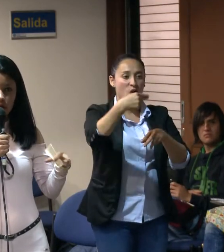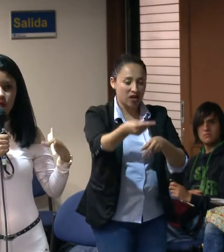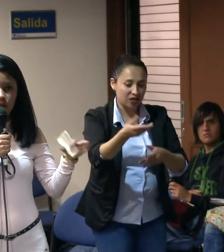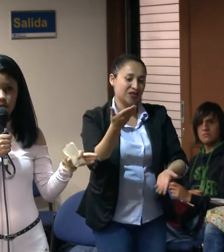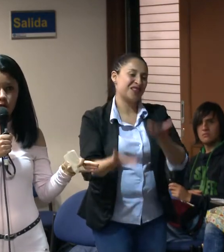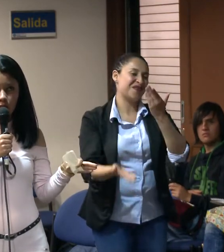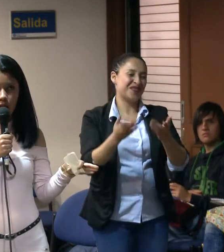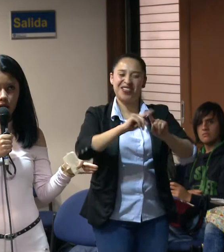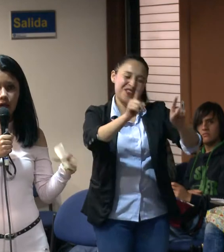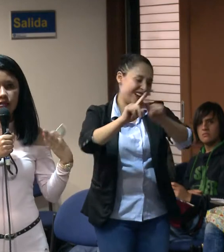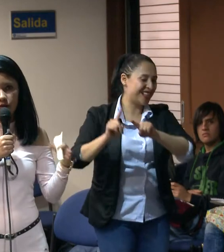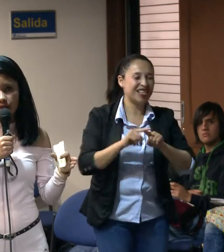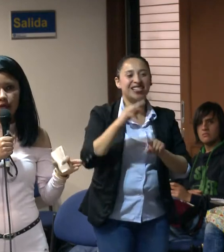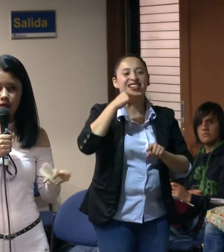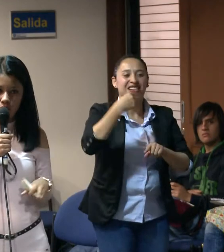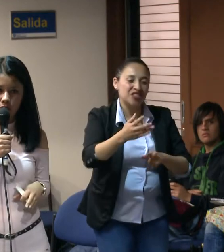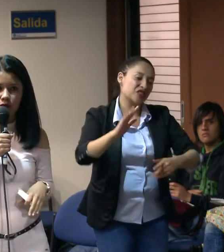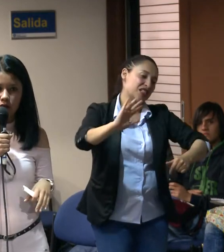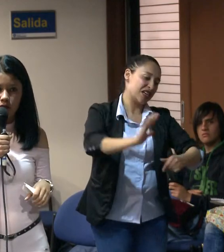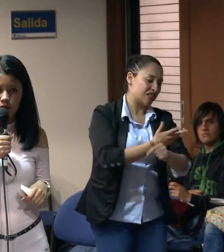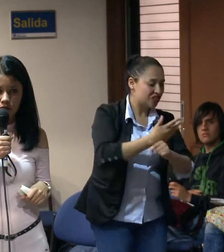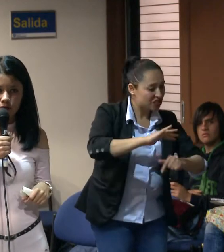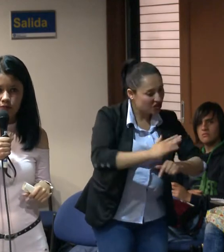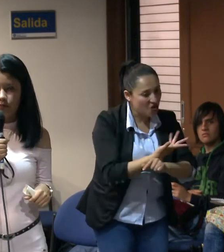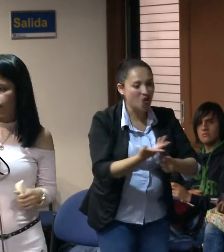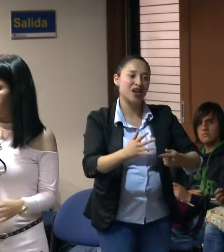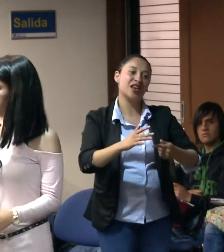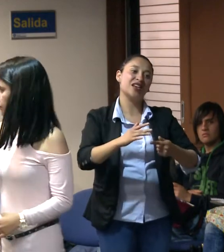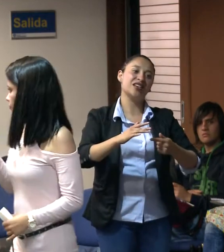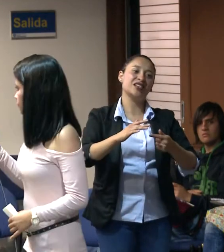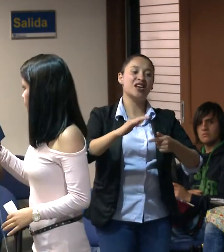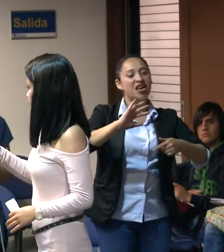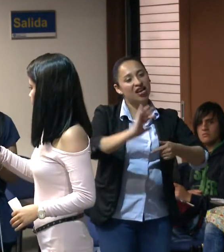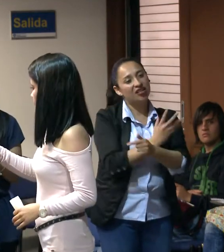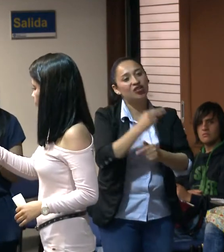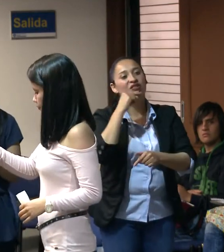diferentes narraciones, canciones y canticuentos.